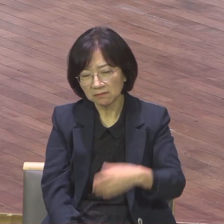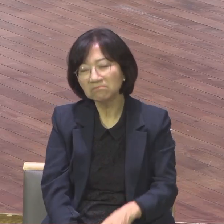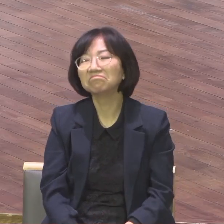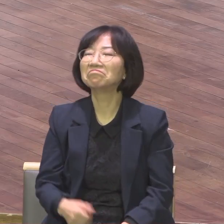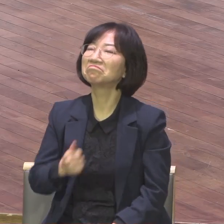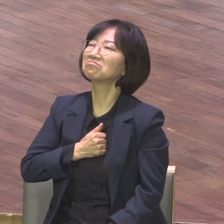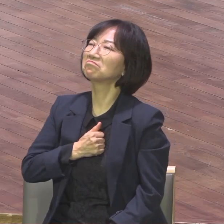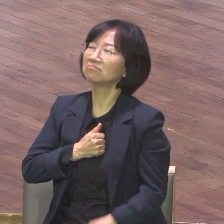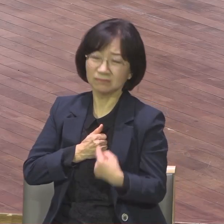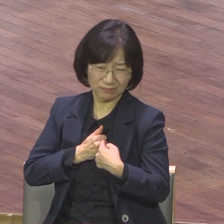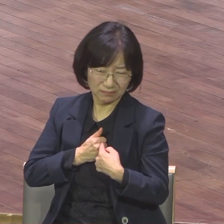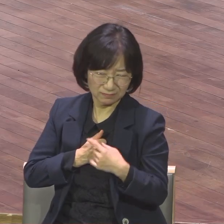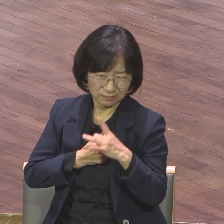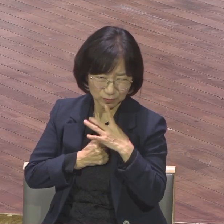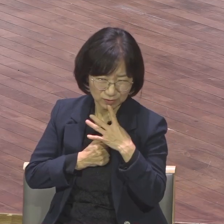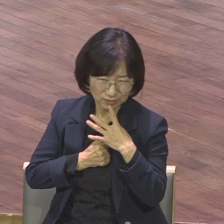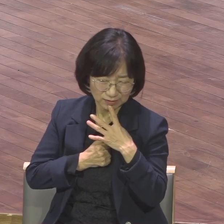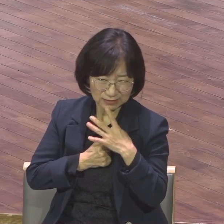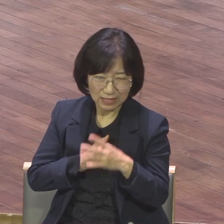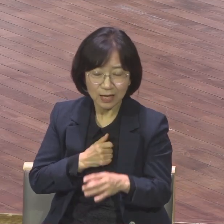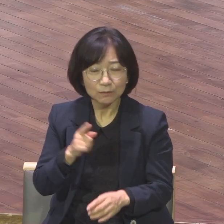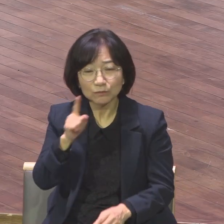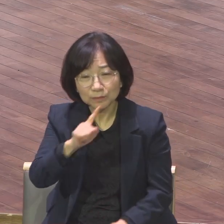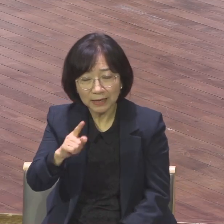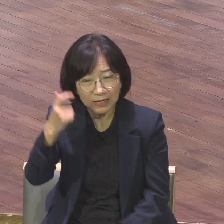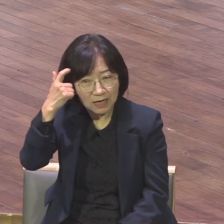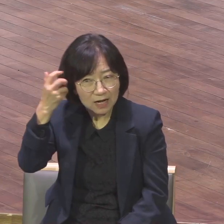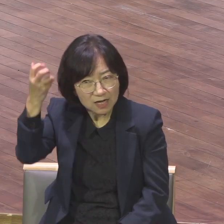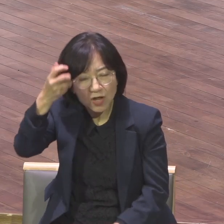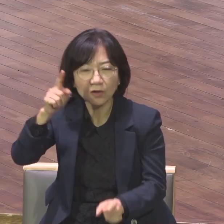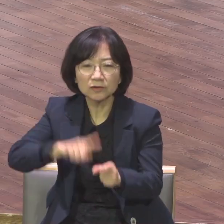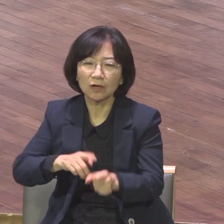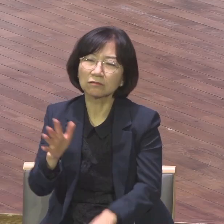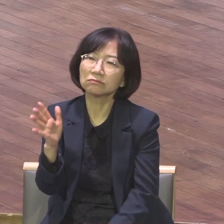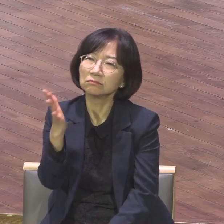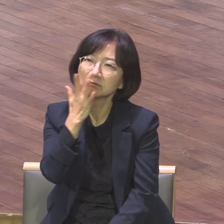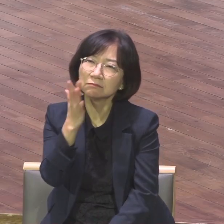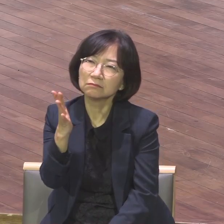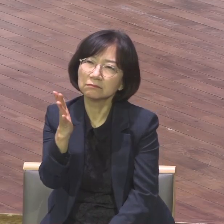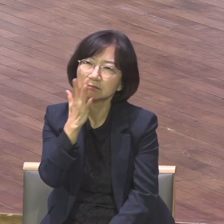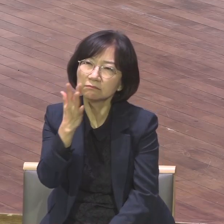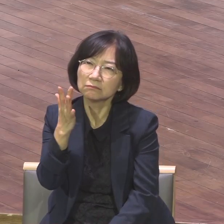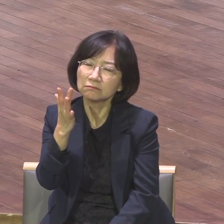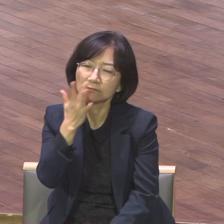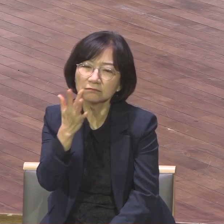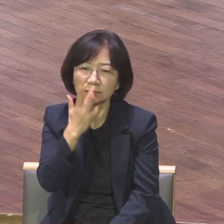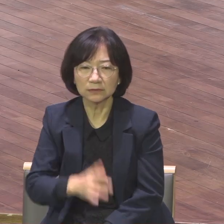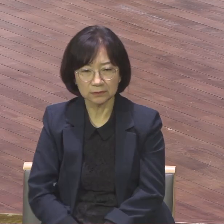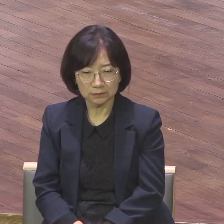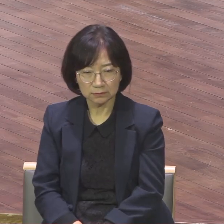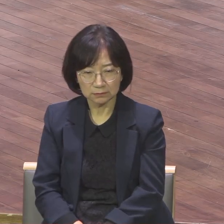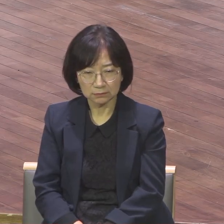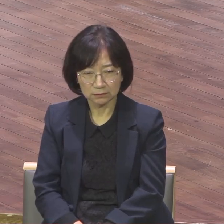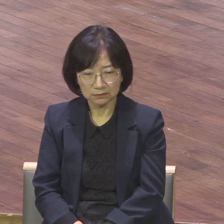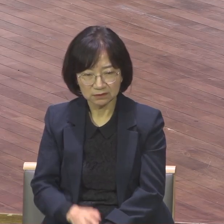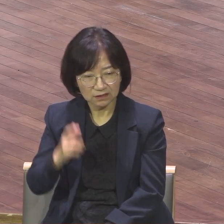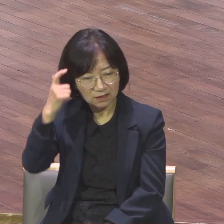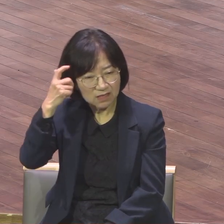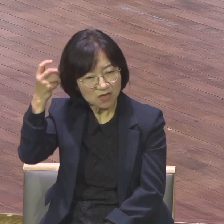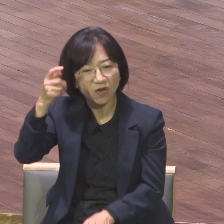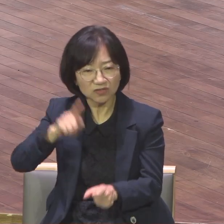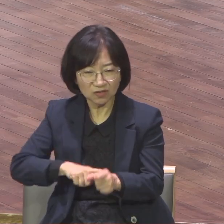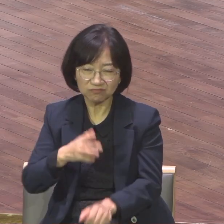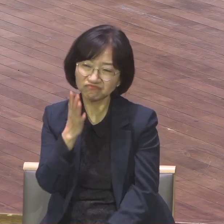다시 말하면 영적 무감각 상태. 이게 보통 병이 아닙니다.